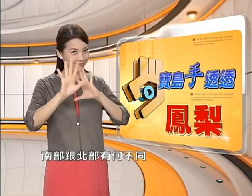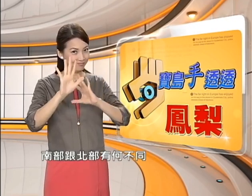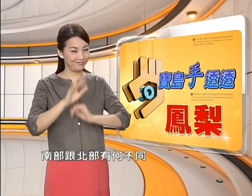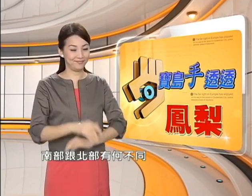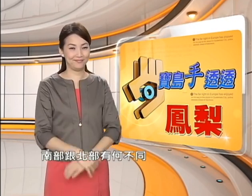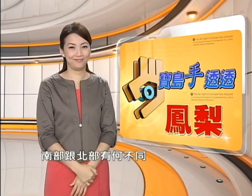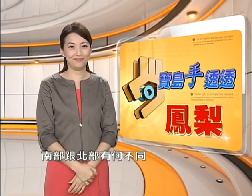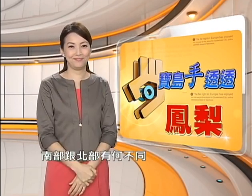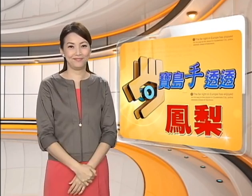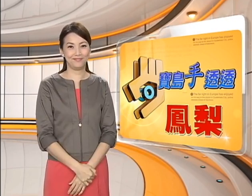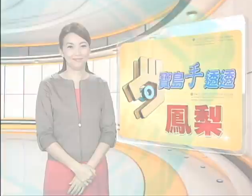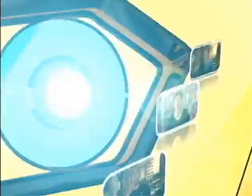同？